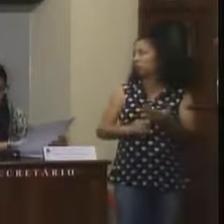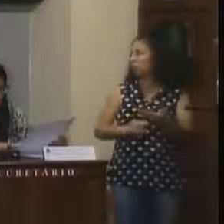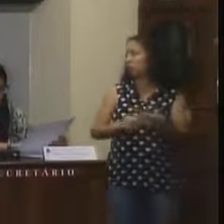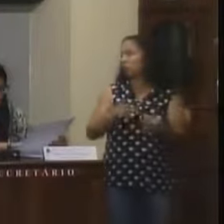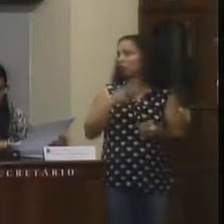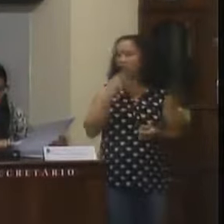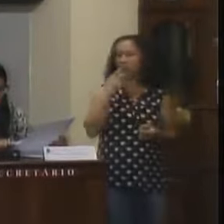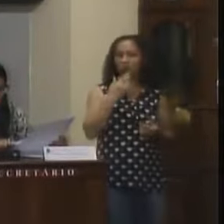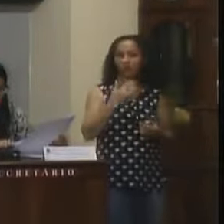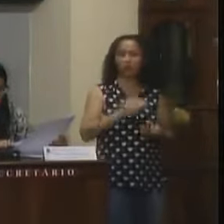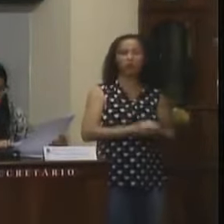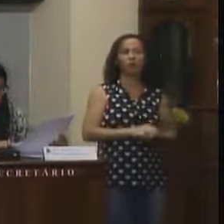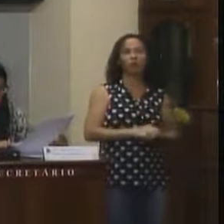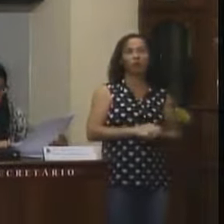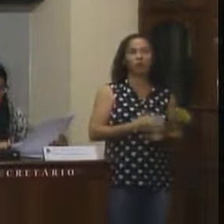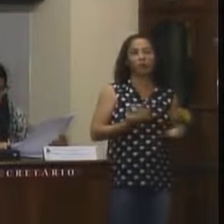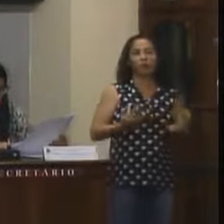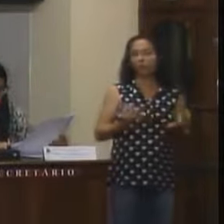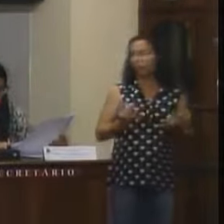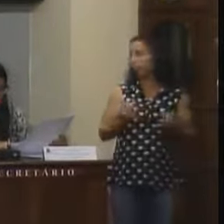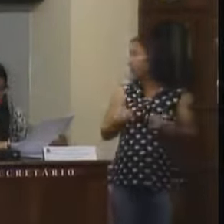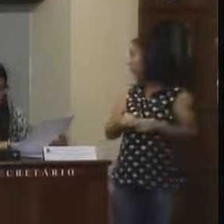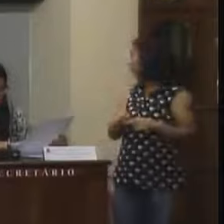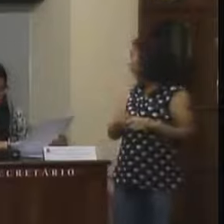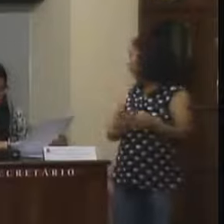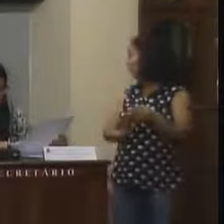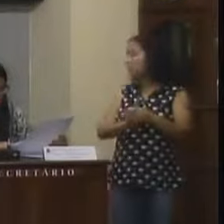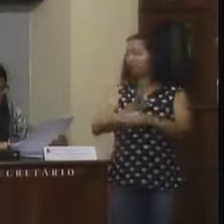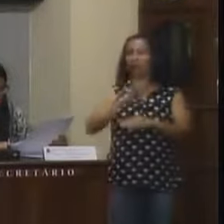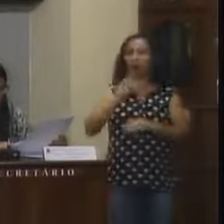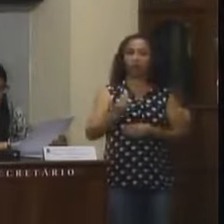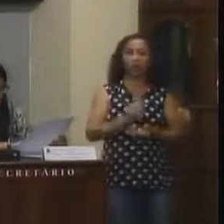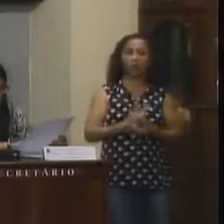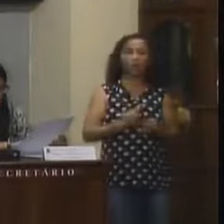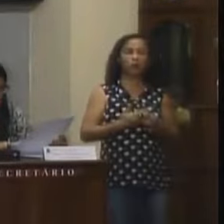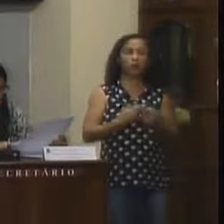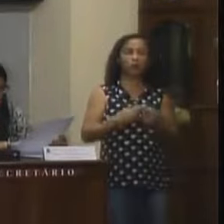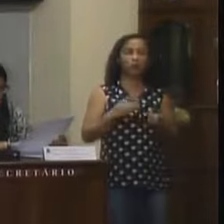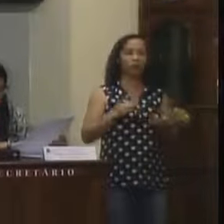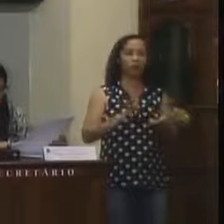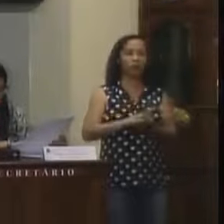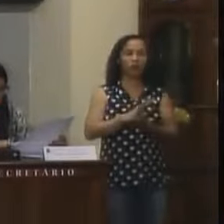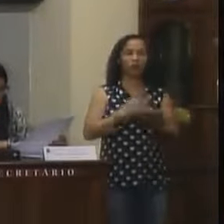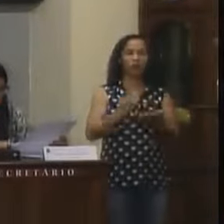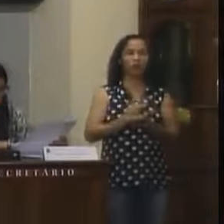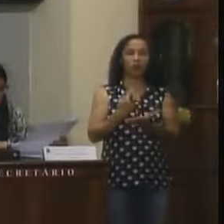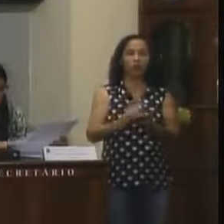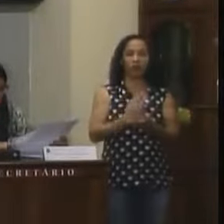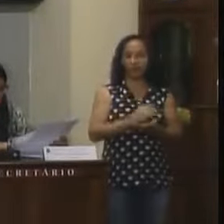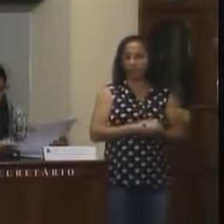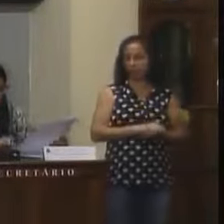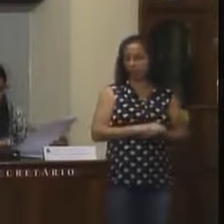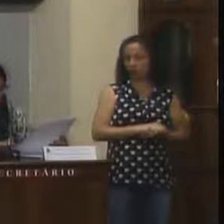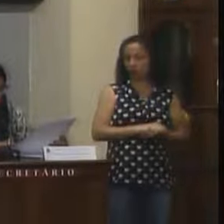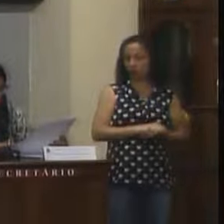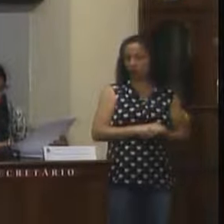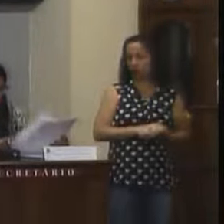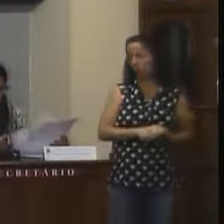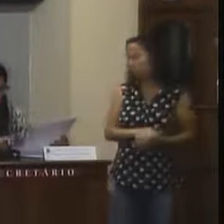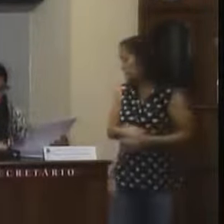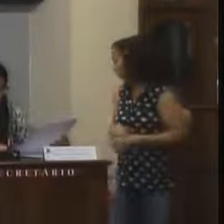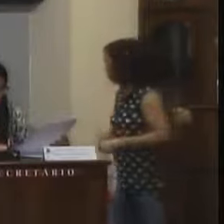Regimento Interno, merecendo sua regular tramitação e aprovação após atendidas as recomendações abaixo pelas razões que passa a expor. Ao examinar o